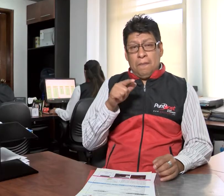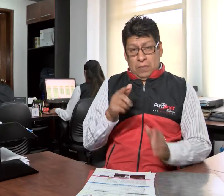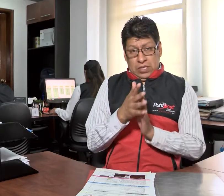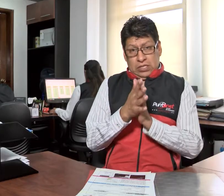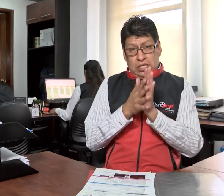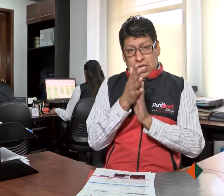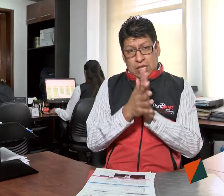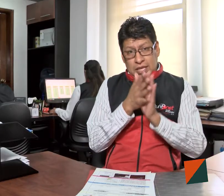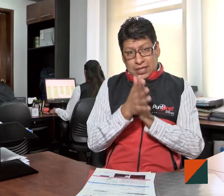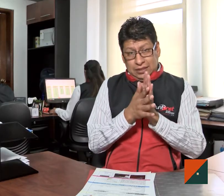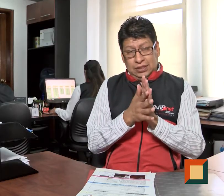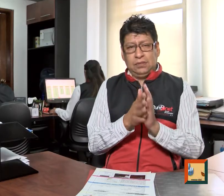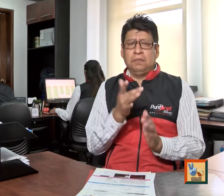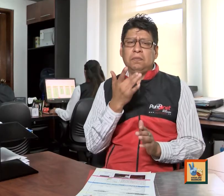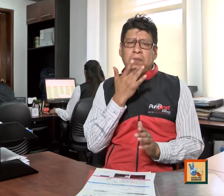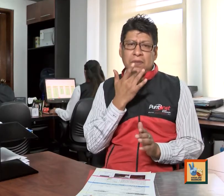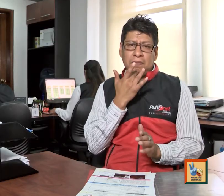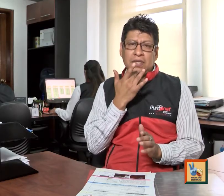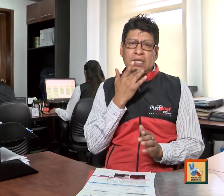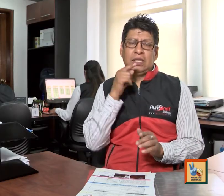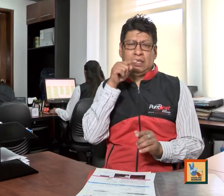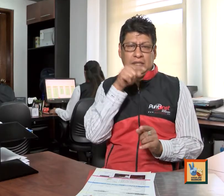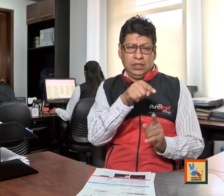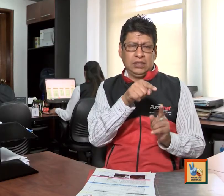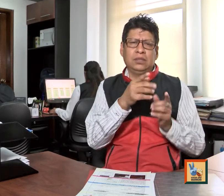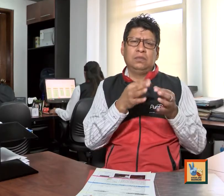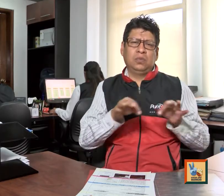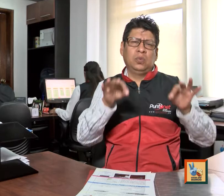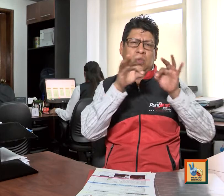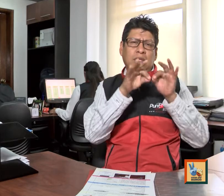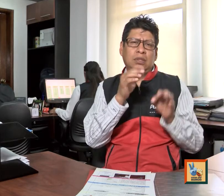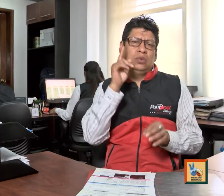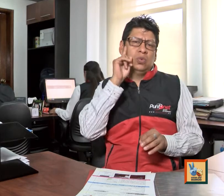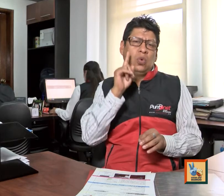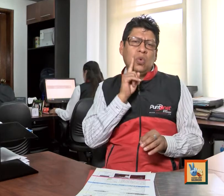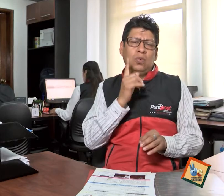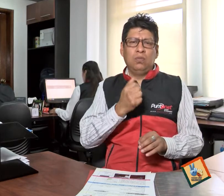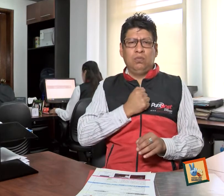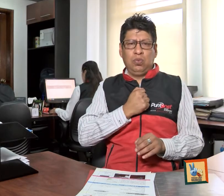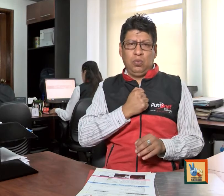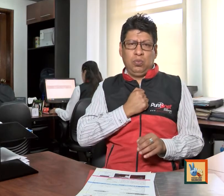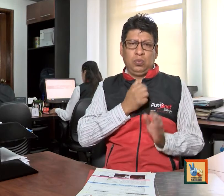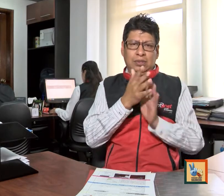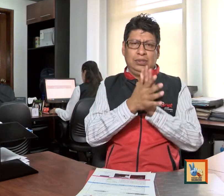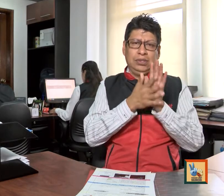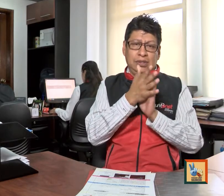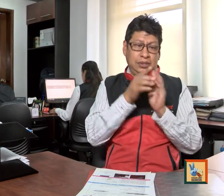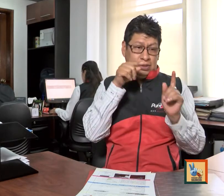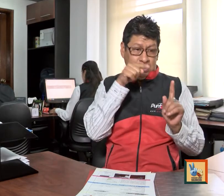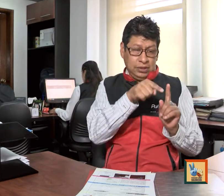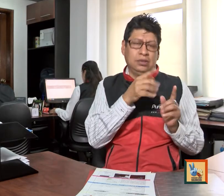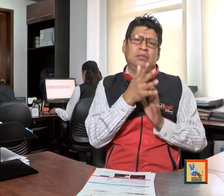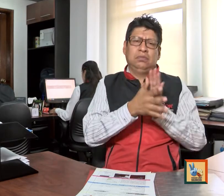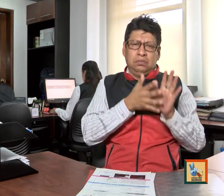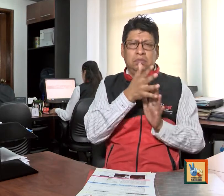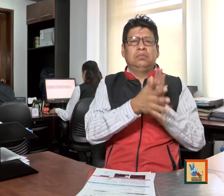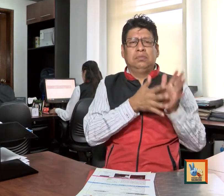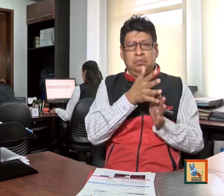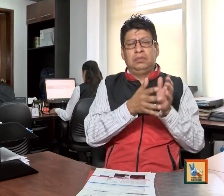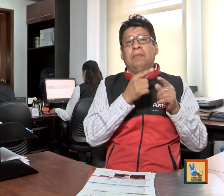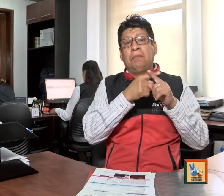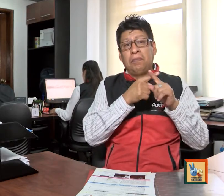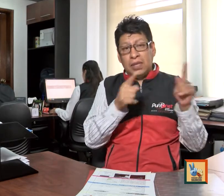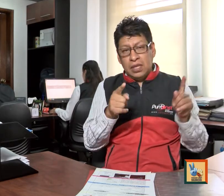lengua de señas me parece que es muy importante para las personas sordas de hecho la prefiero ya que significa nuestra identidad